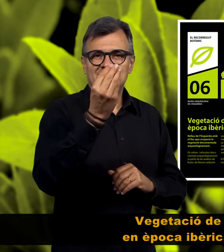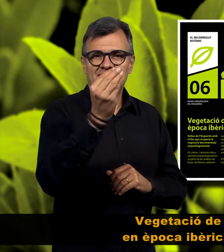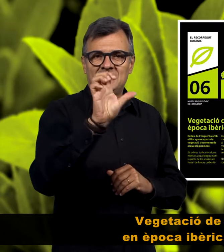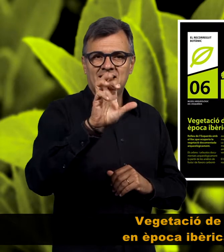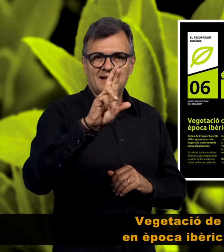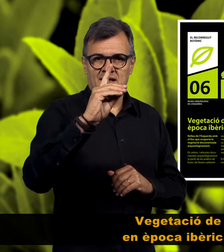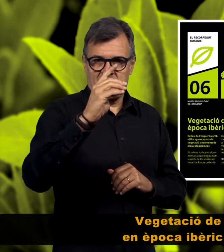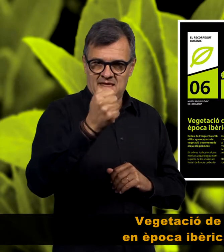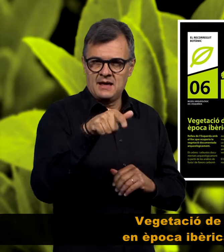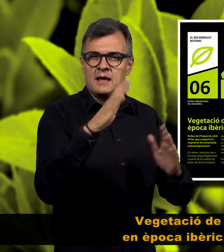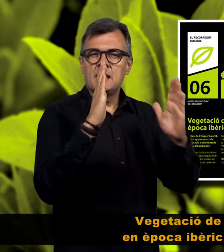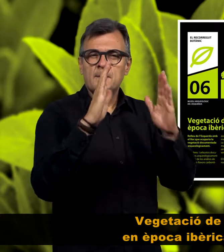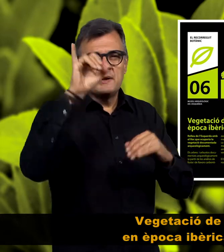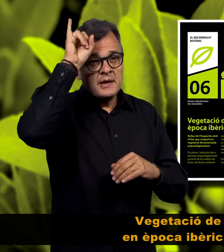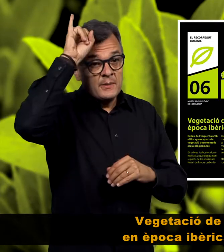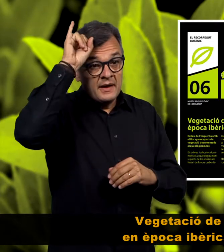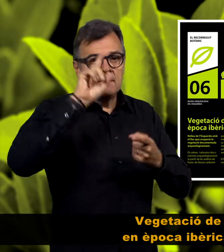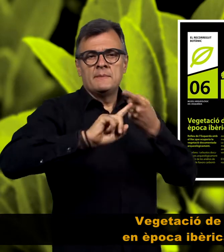Vegetació de l'esquerda en època ibèrica i medieval.